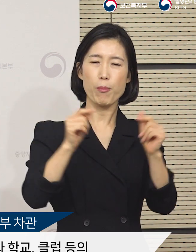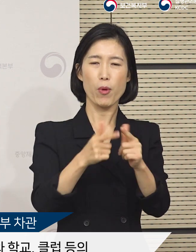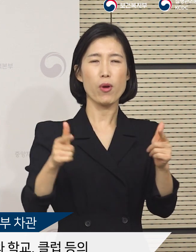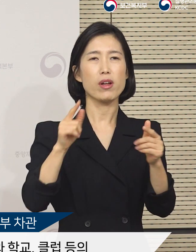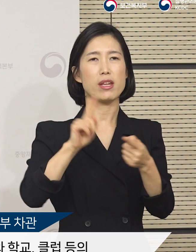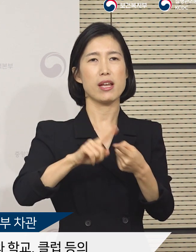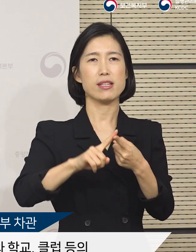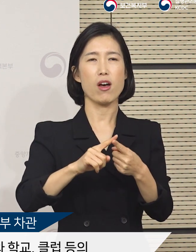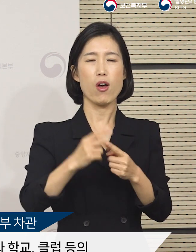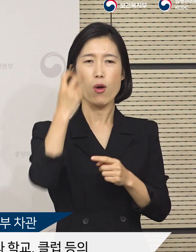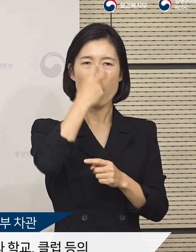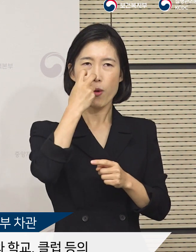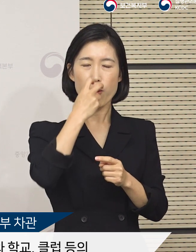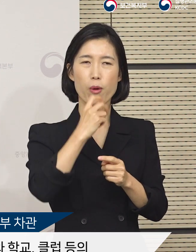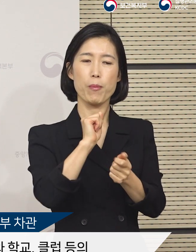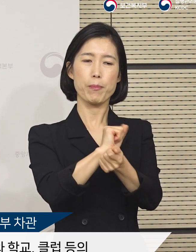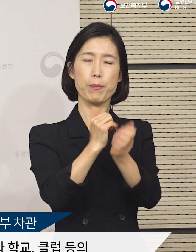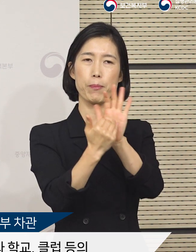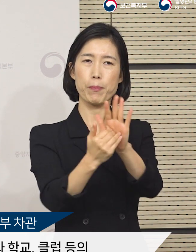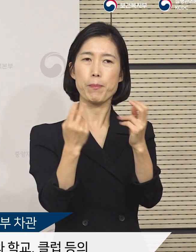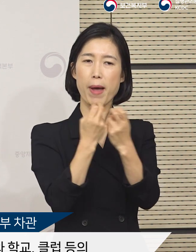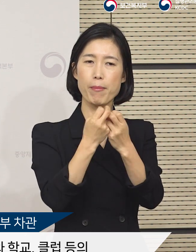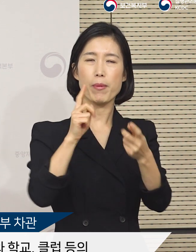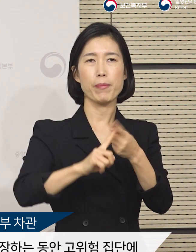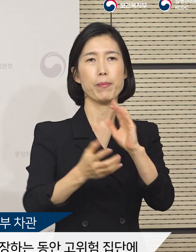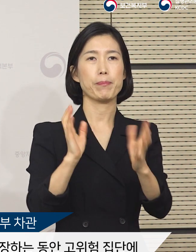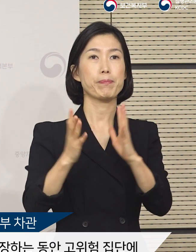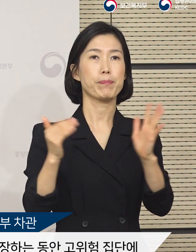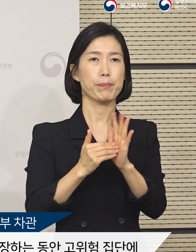방안을 중점적으로 논의하였습니다.